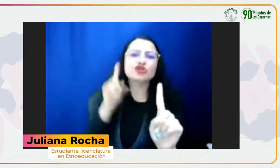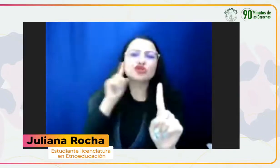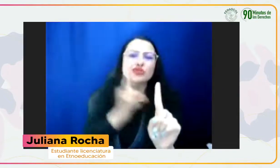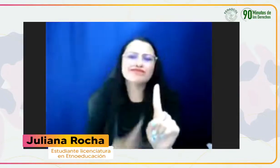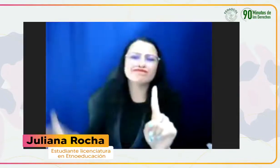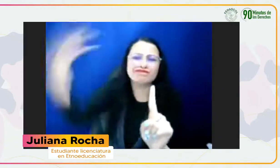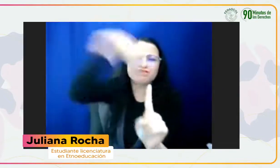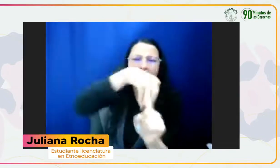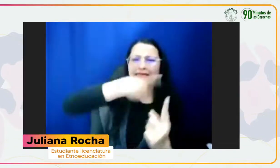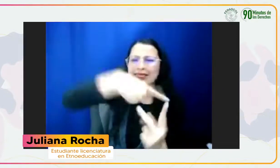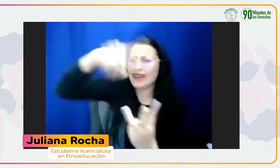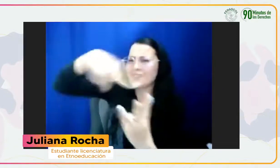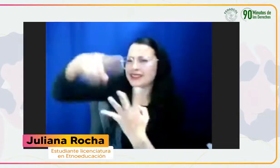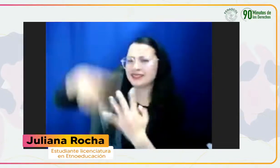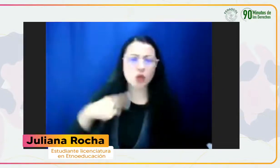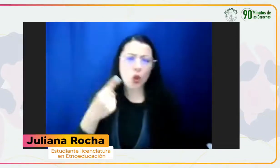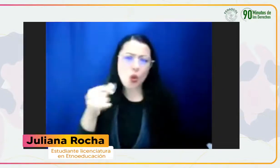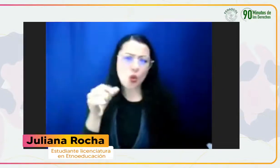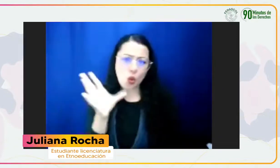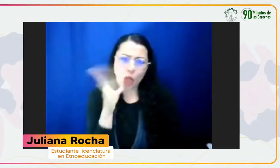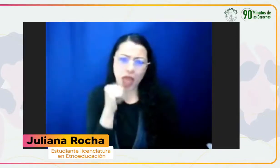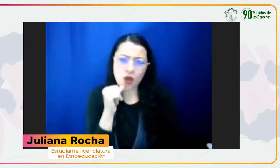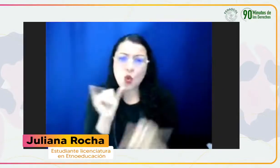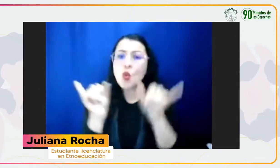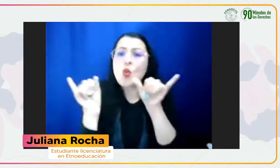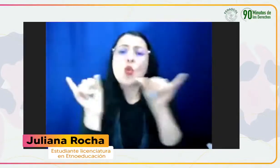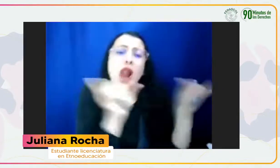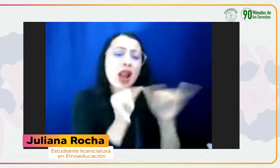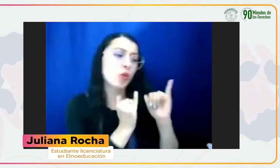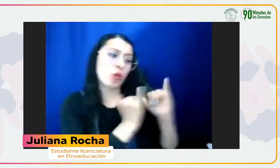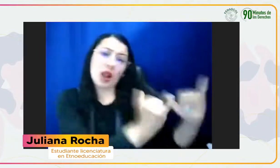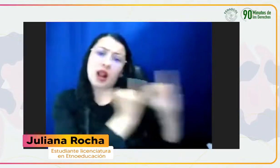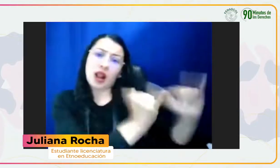diversidad dentro de las mujeres sordas. Además, entonces,